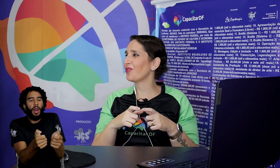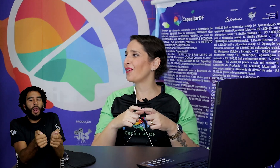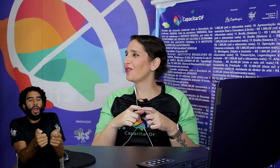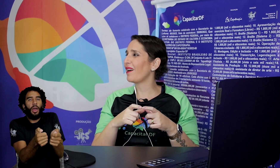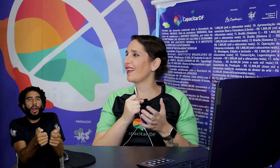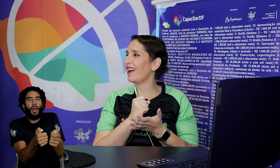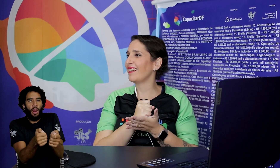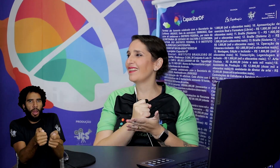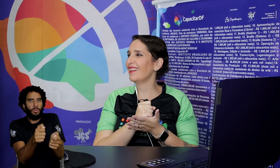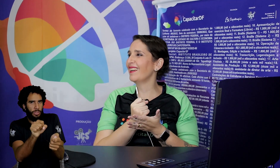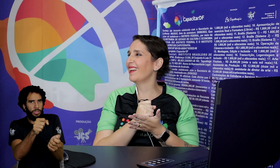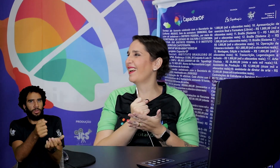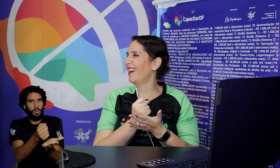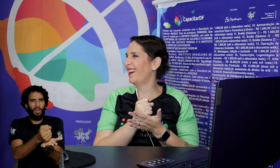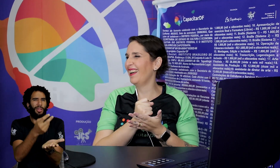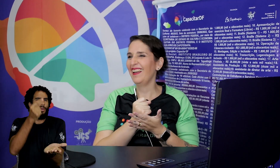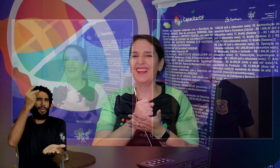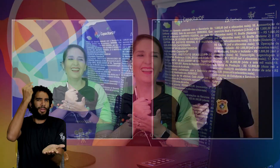do controle do Atari.